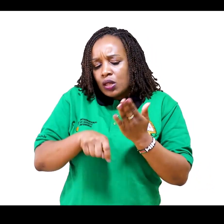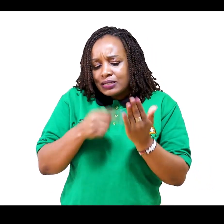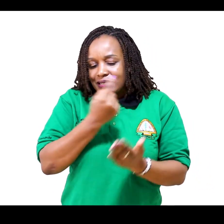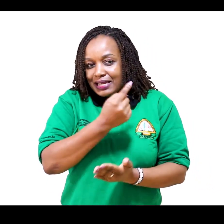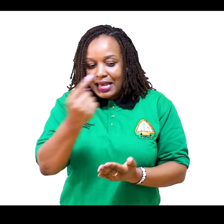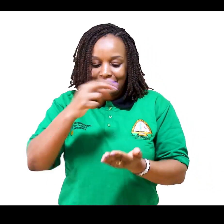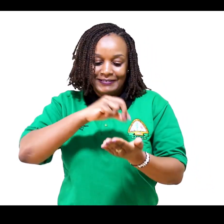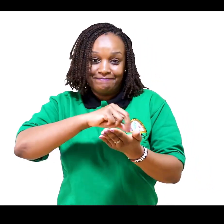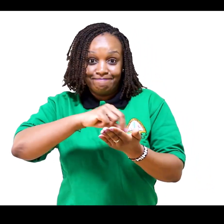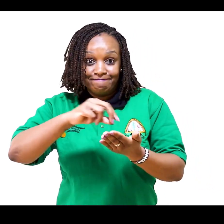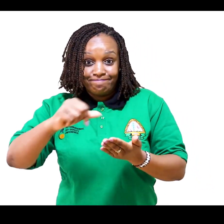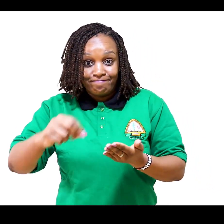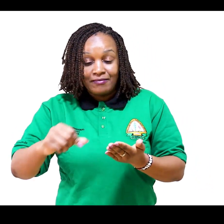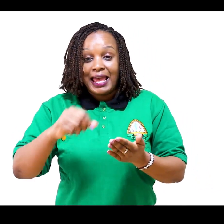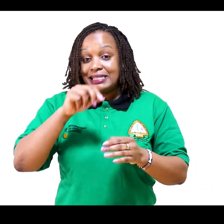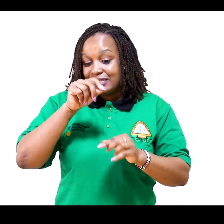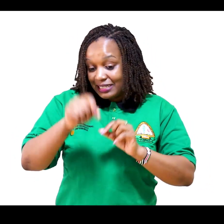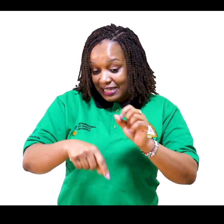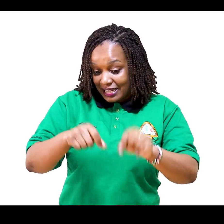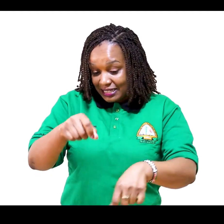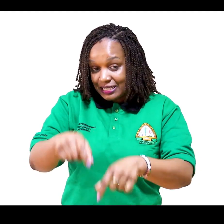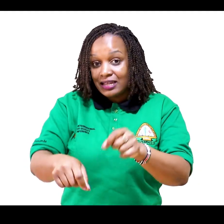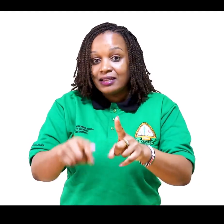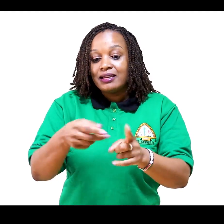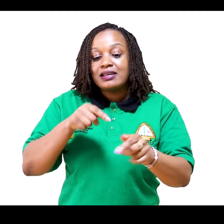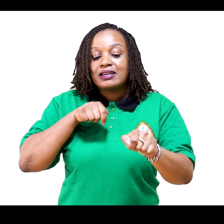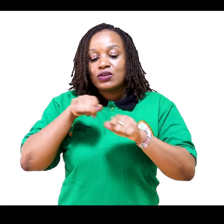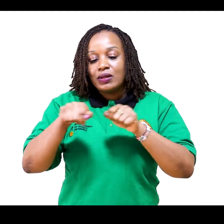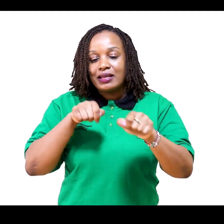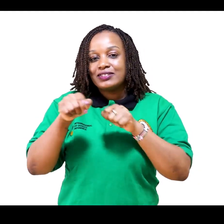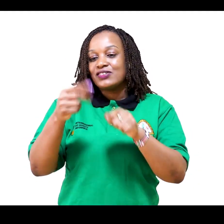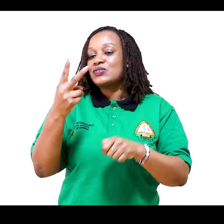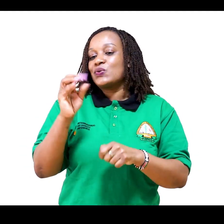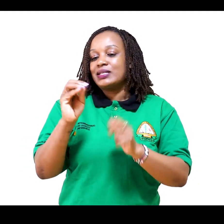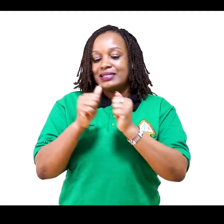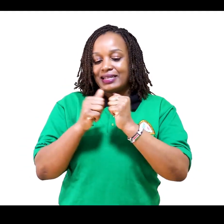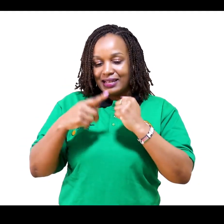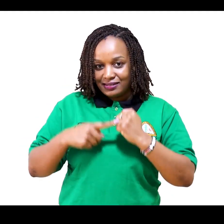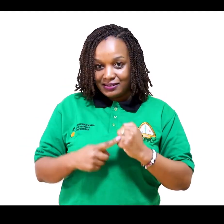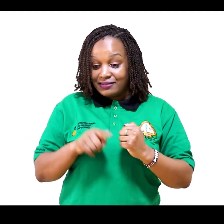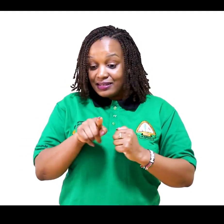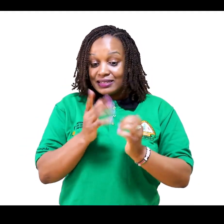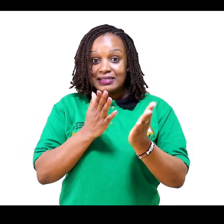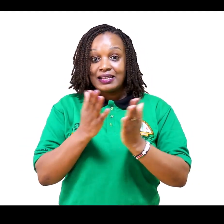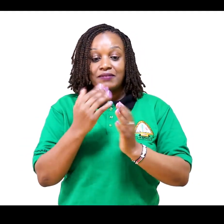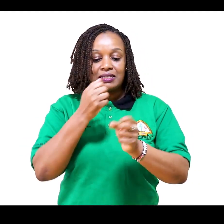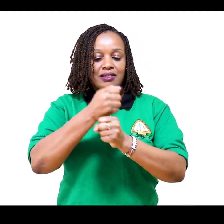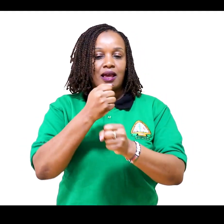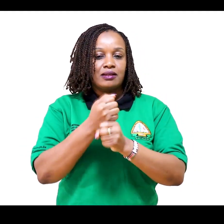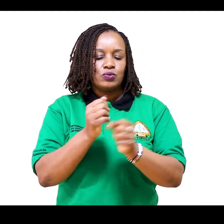za mbegu na aina za mimea mbegu za 2016. Huduma hii inafanyika